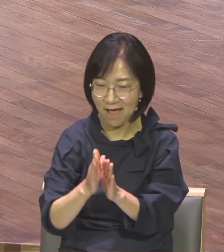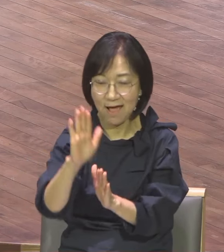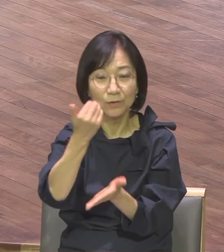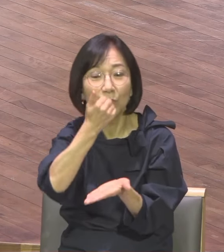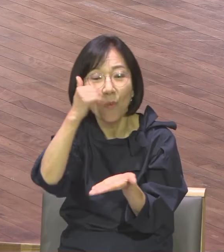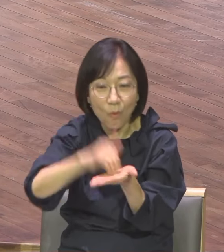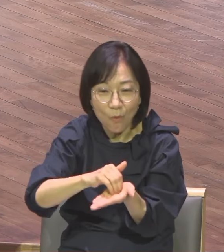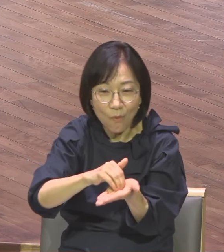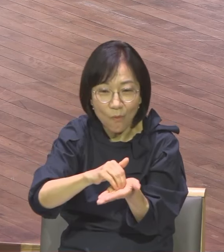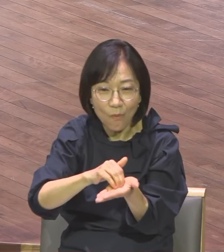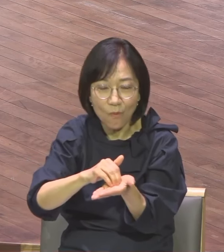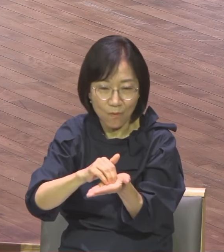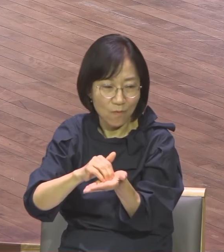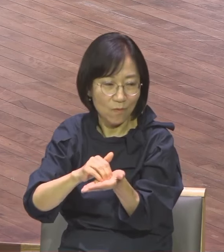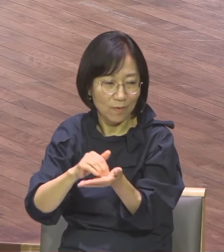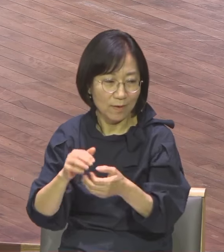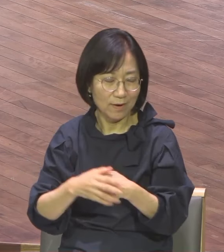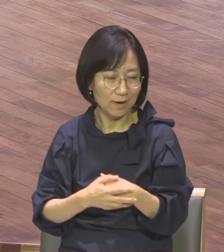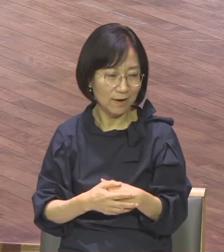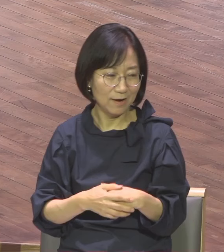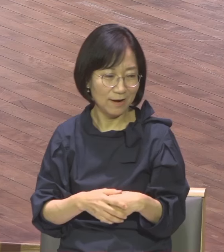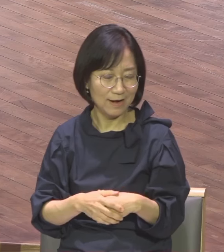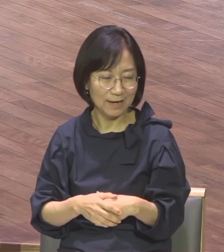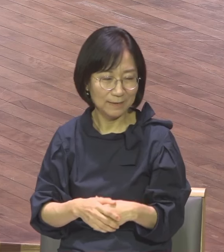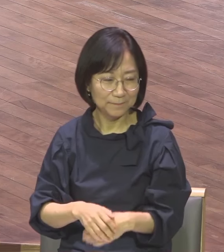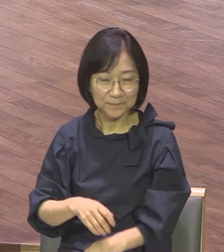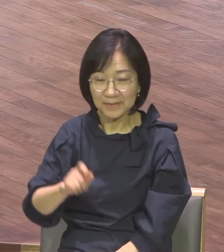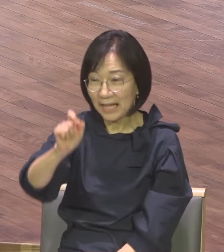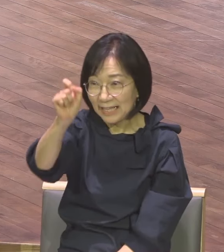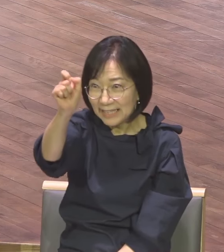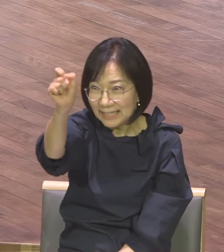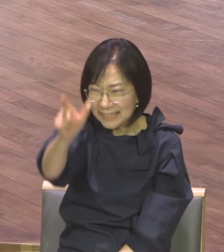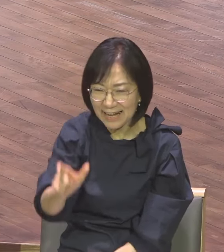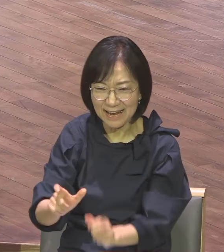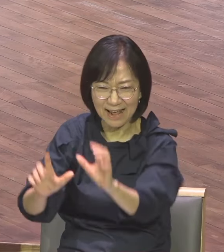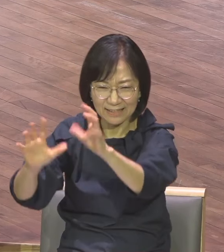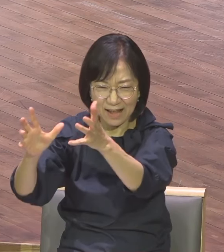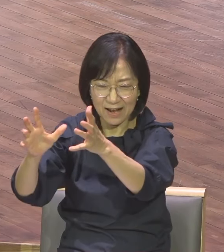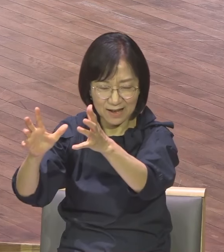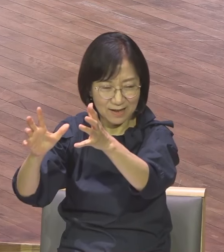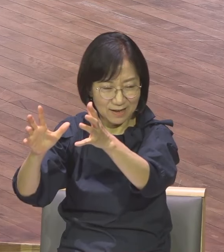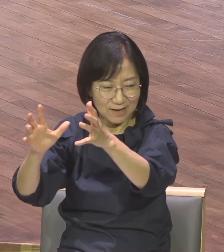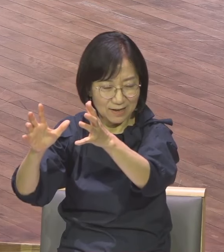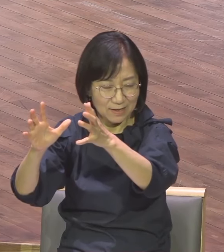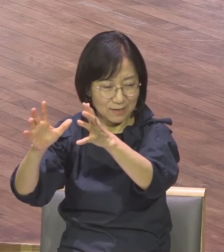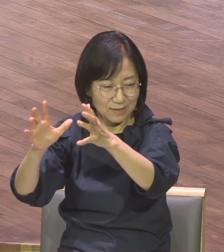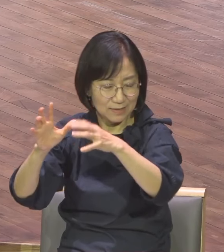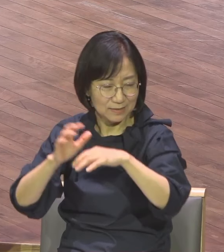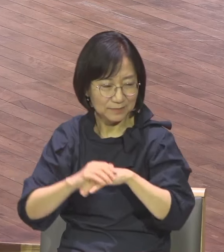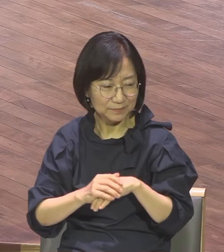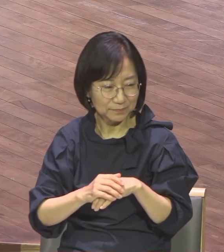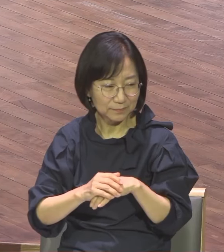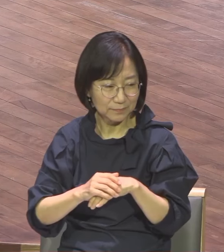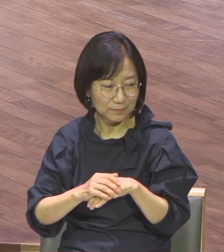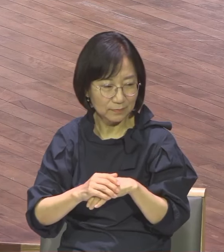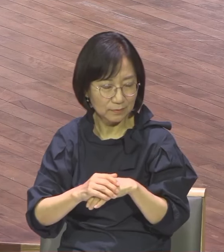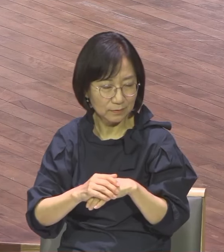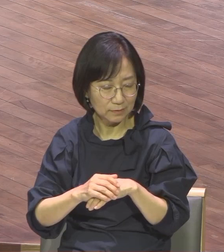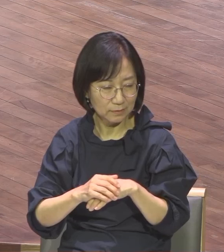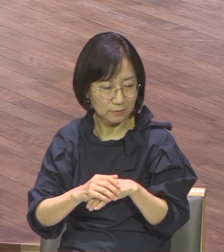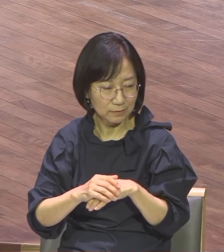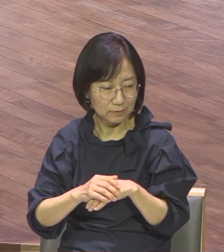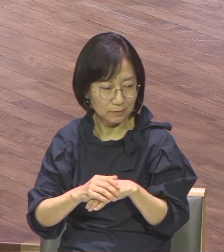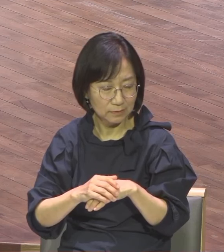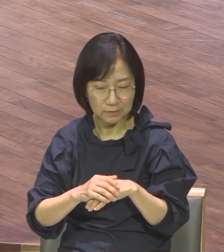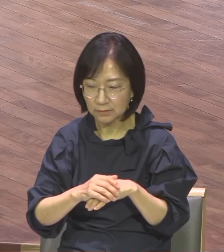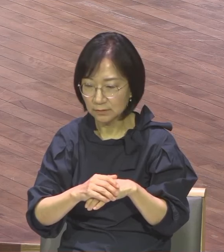그 나라다 보니까 이 대리 전체가 전 세계 뭡니까 그 저 이 보호해야 될